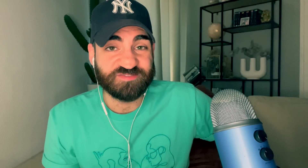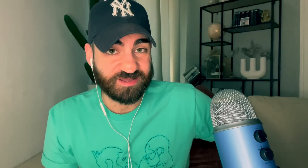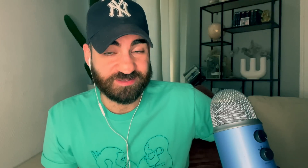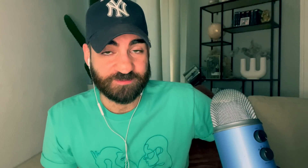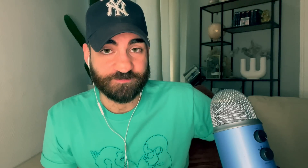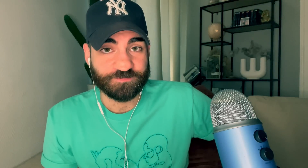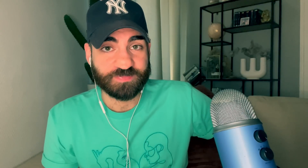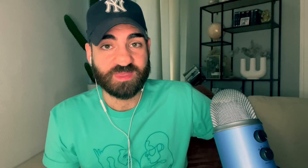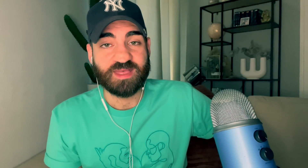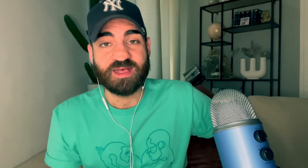fiertés.